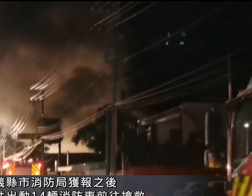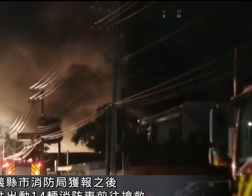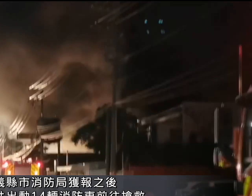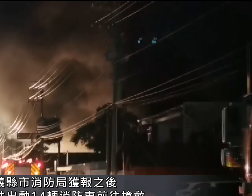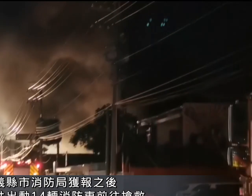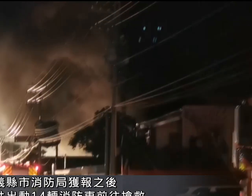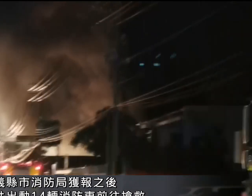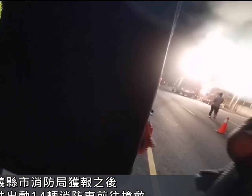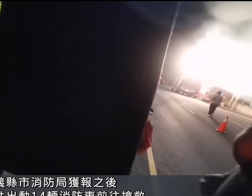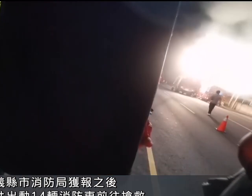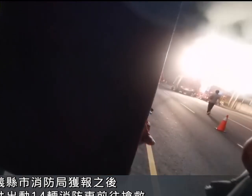往抢救。